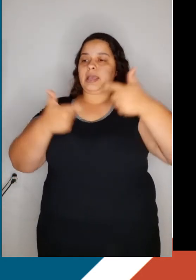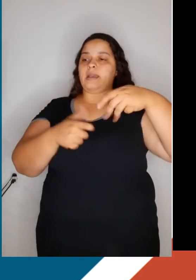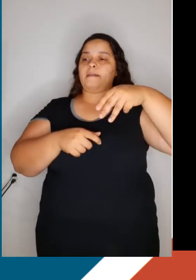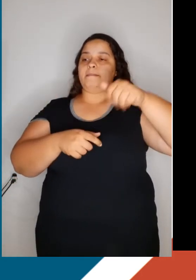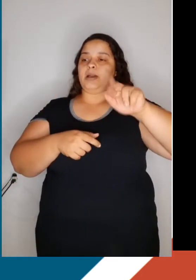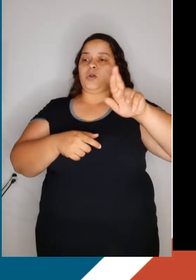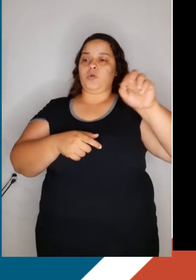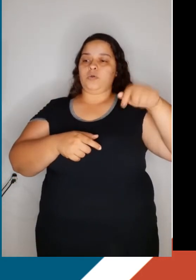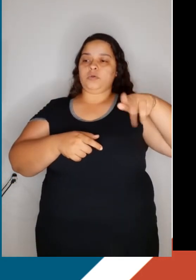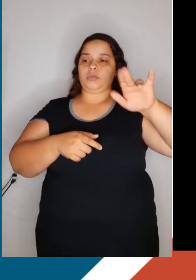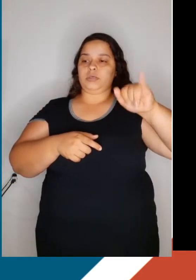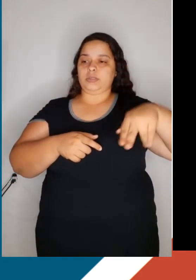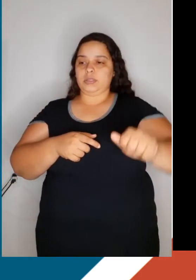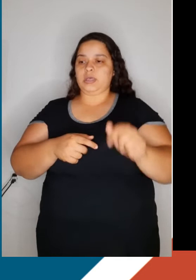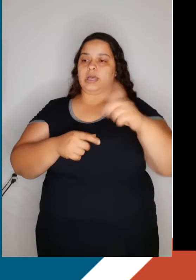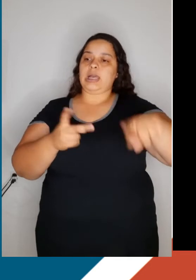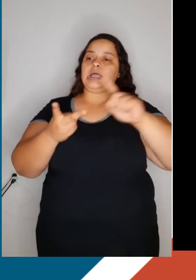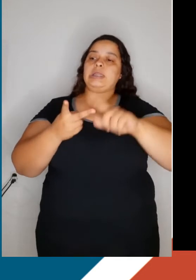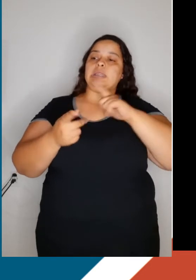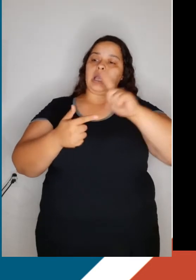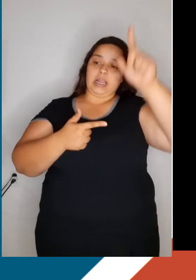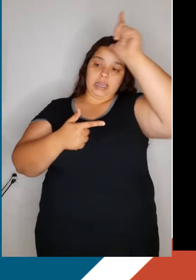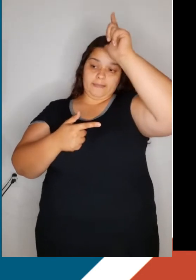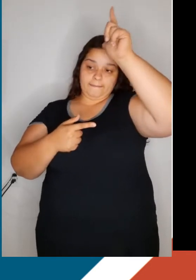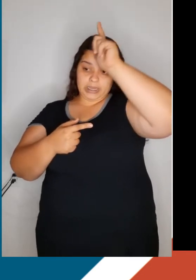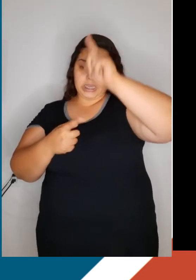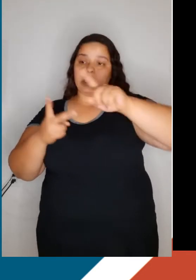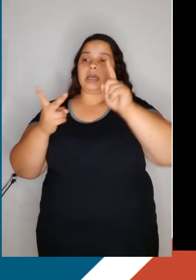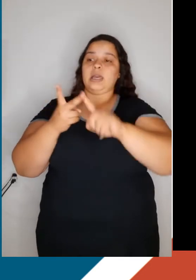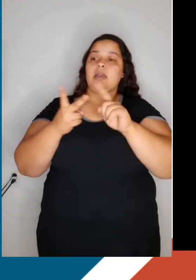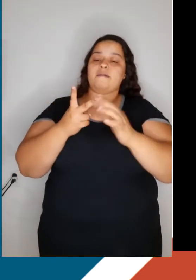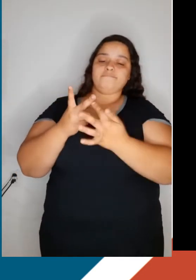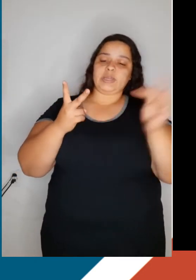Guerra Mundial. Então, de um lado a gente tem a Alemanha e do outro lado